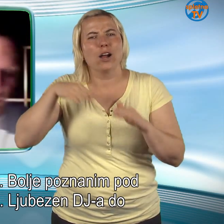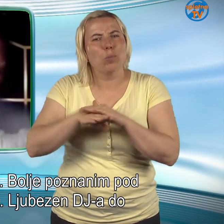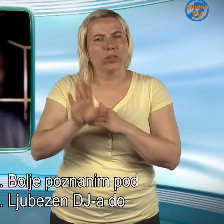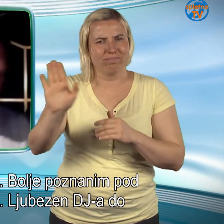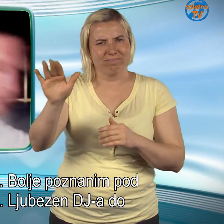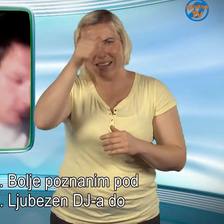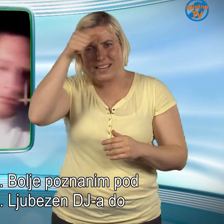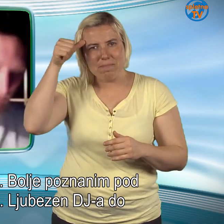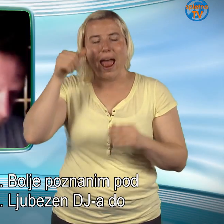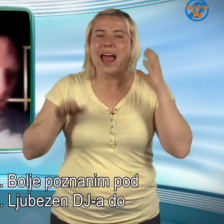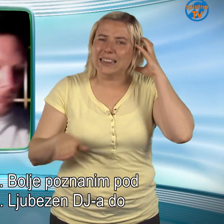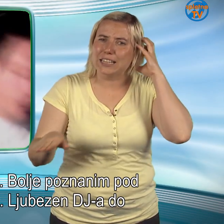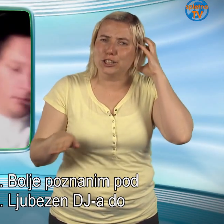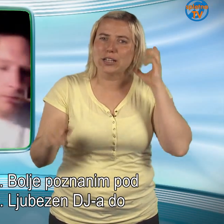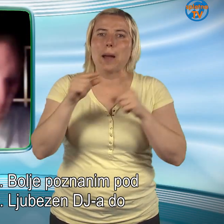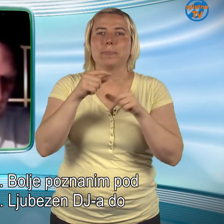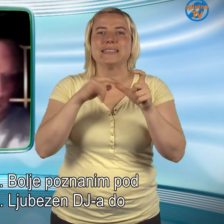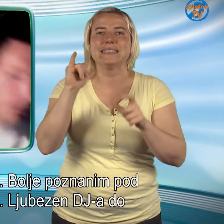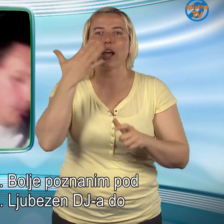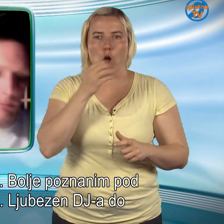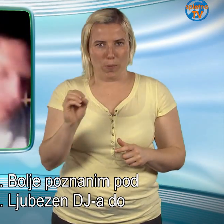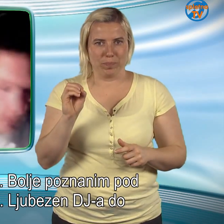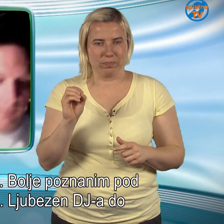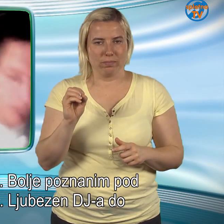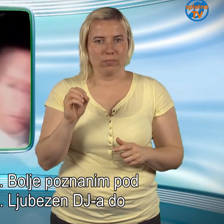poznan pod imenom DJ Psiho.